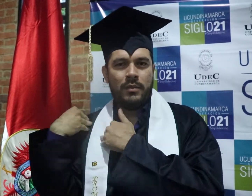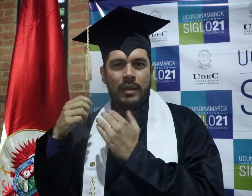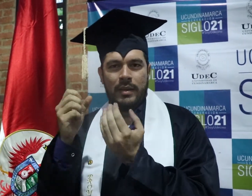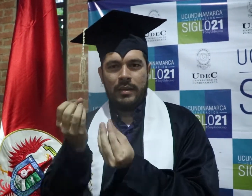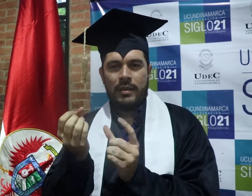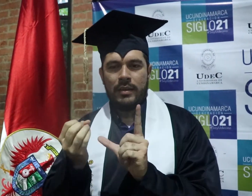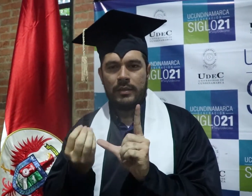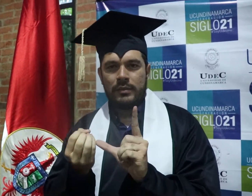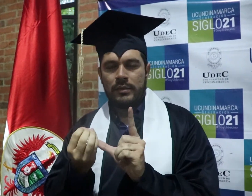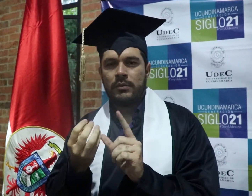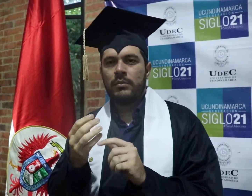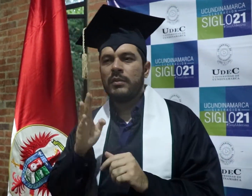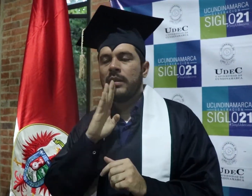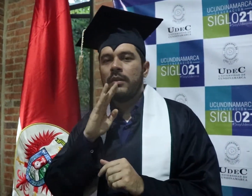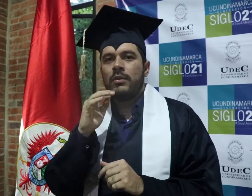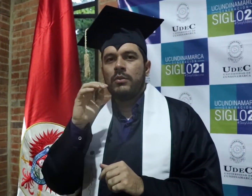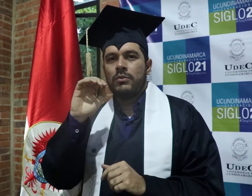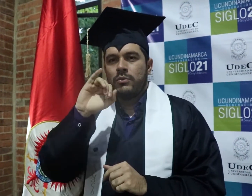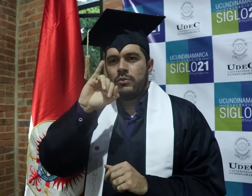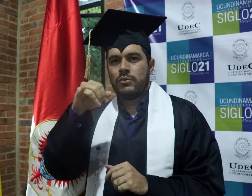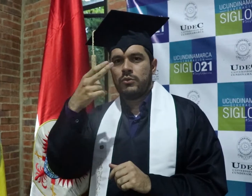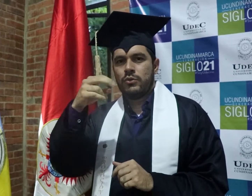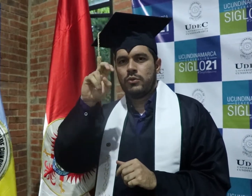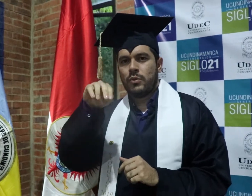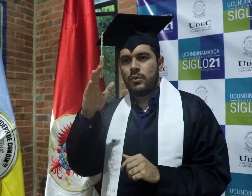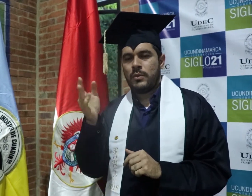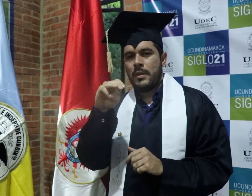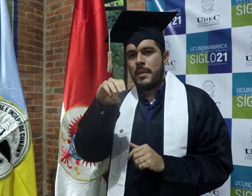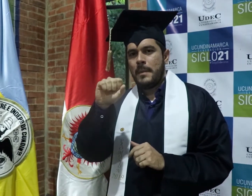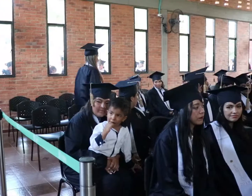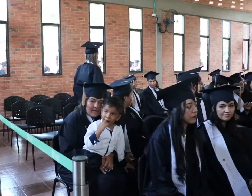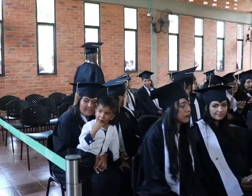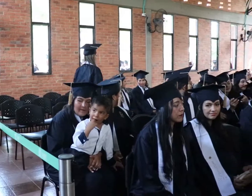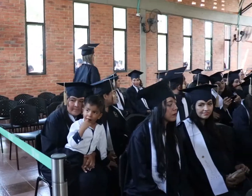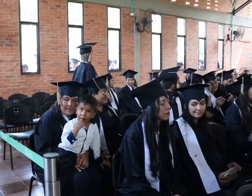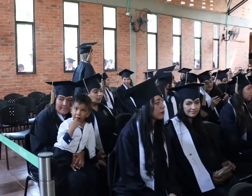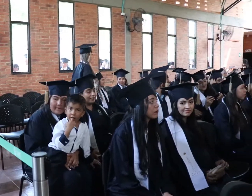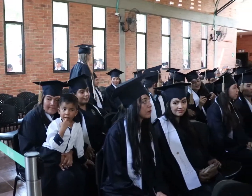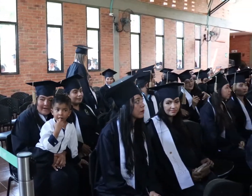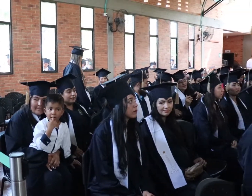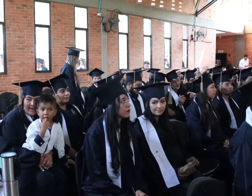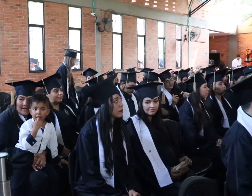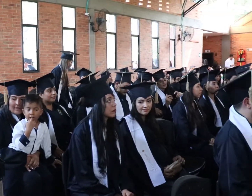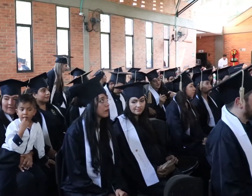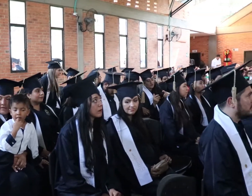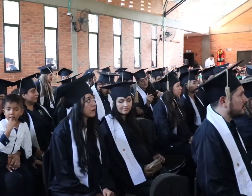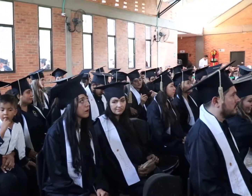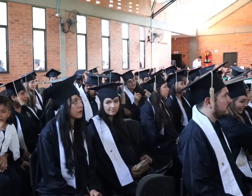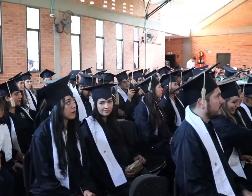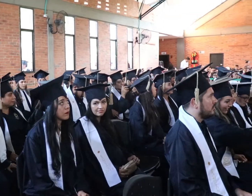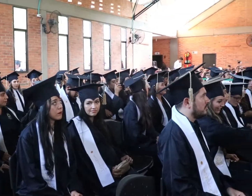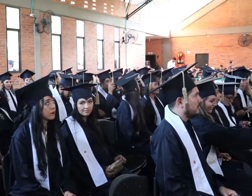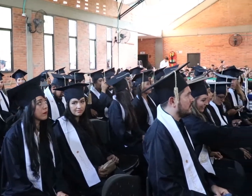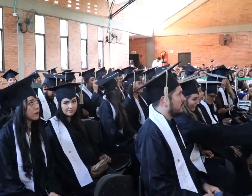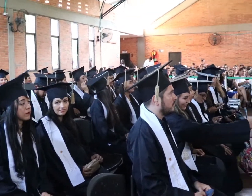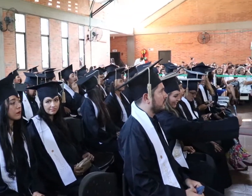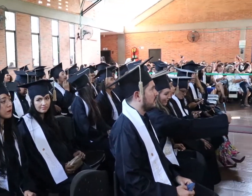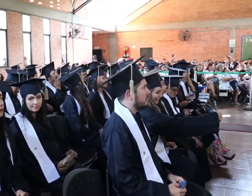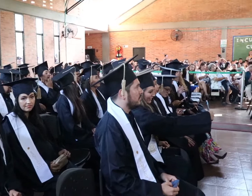persona que me ayudó en ese momento, que está en el programa de la licenciatura, que se llamaba John Martínez. Él me ayudó en